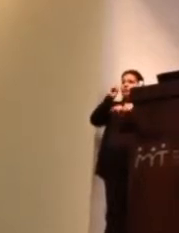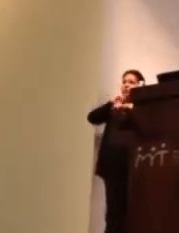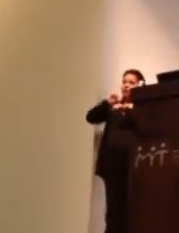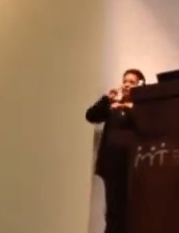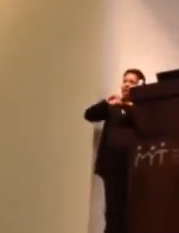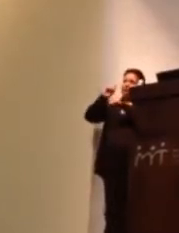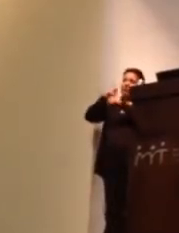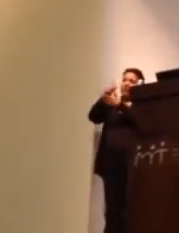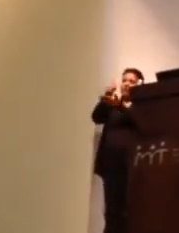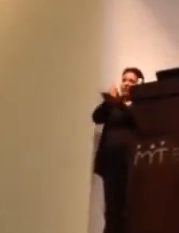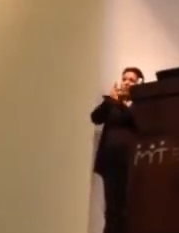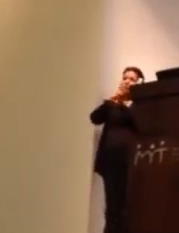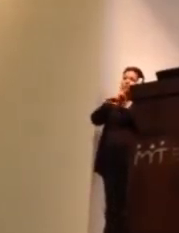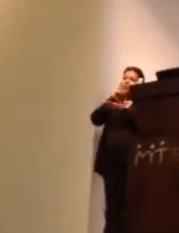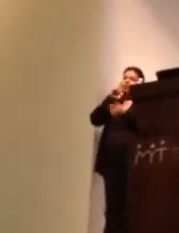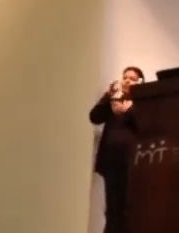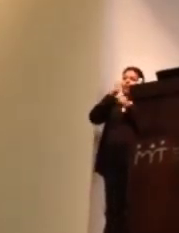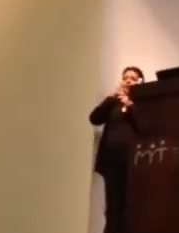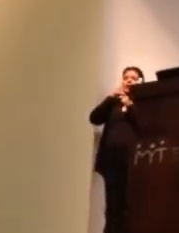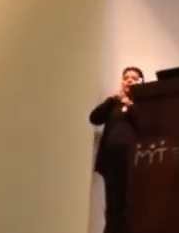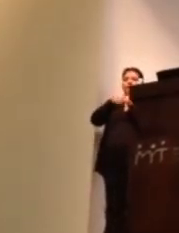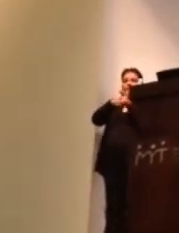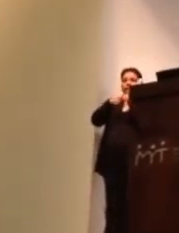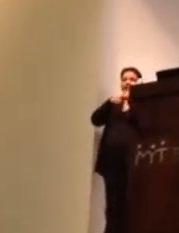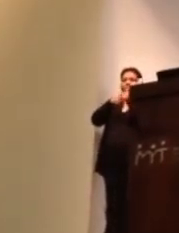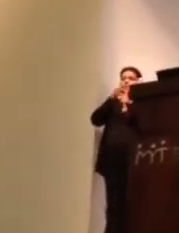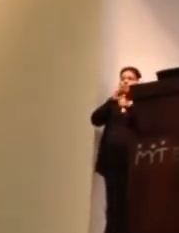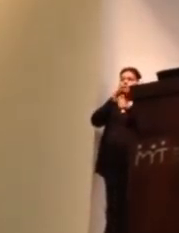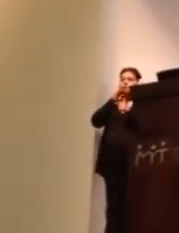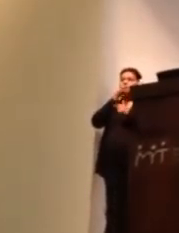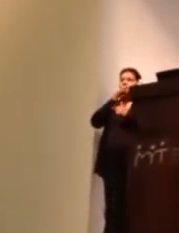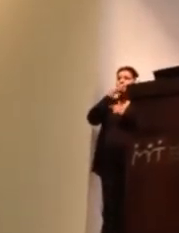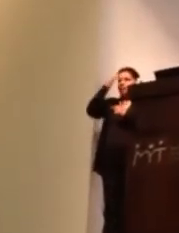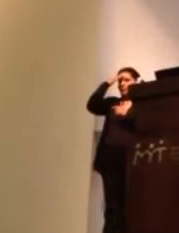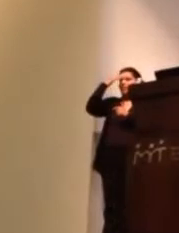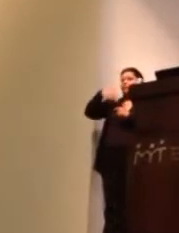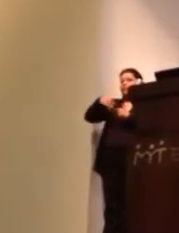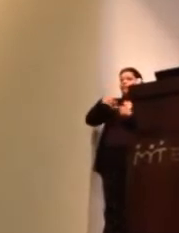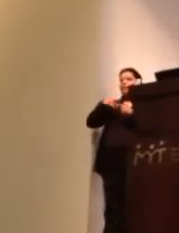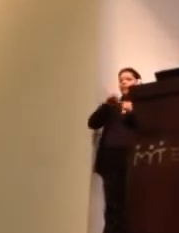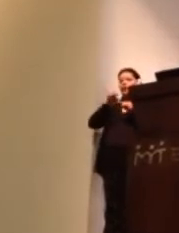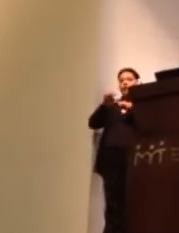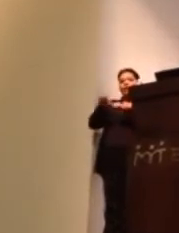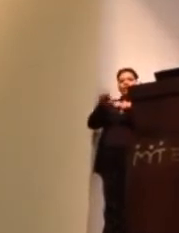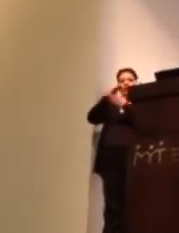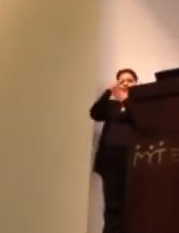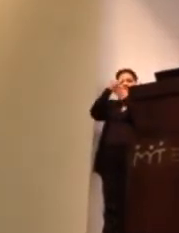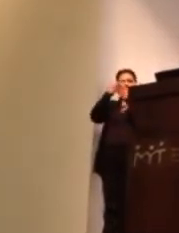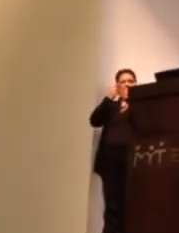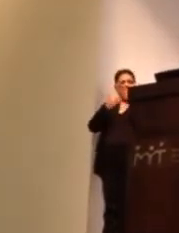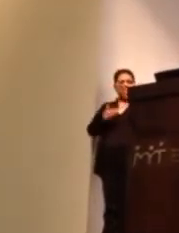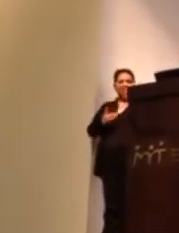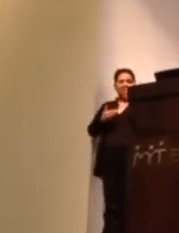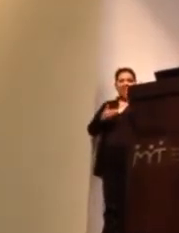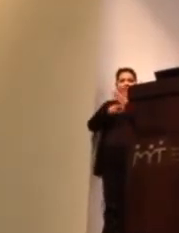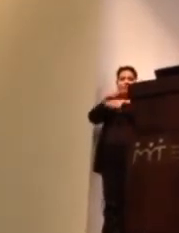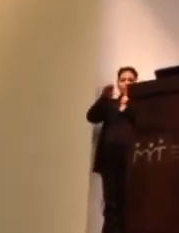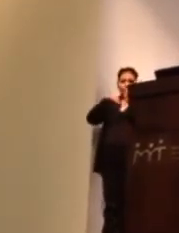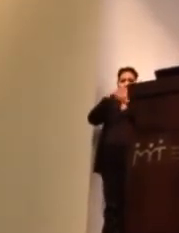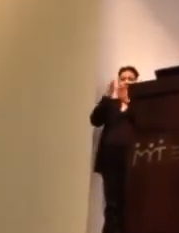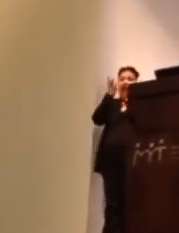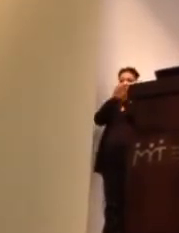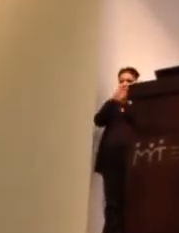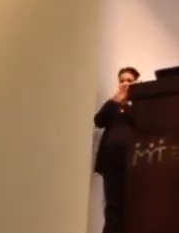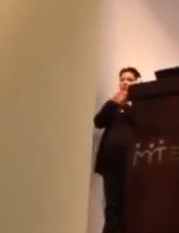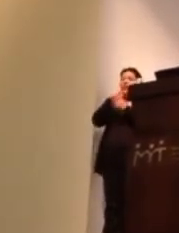terapeuta, el papá, pues estás en continuo contacto con el niño y te puedes dar cuenta y le puedes dar seguimiento a todo esto. Porque a veces también ya hay que